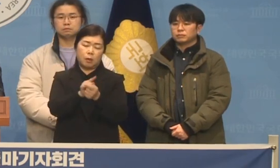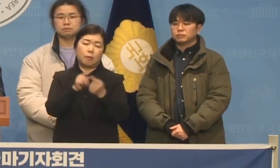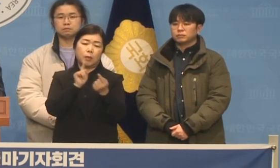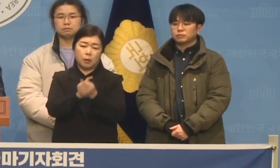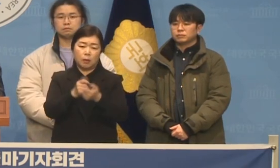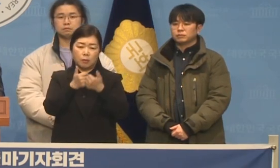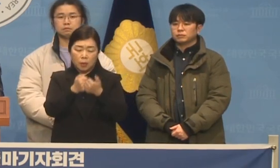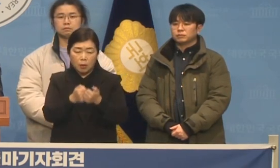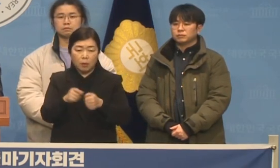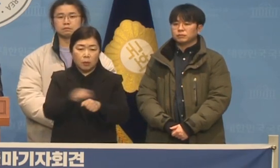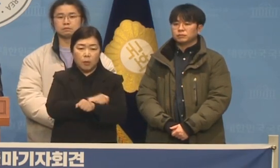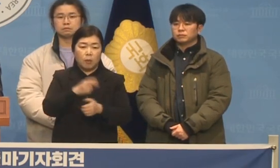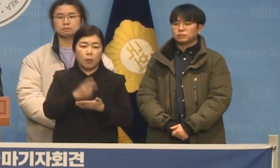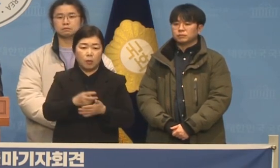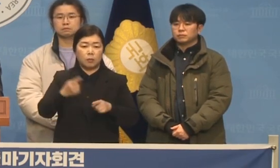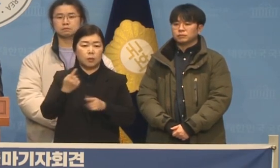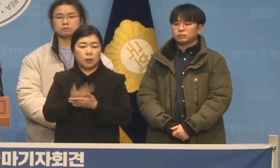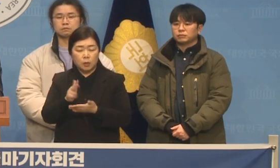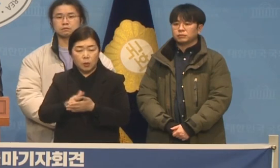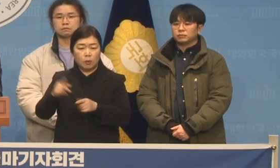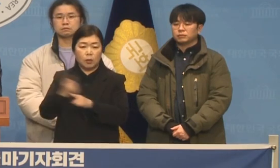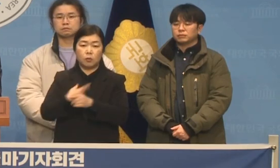수 있도록 노력해왔습니다.